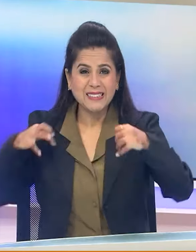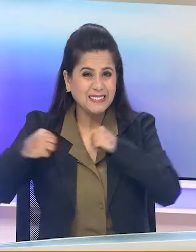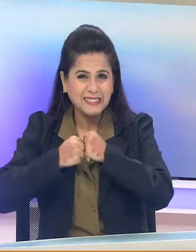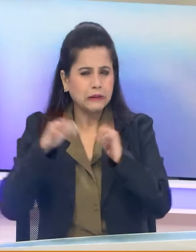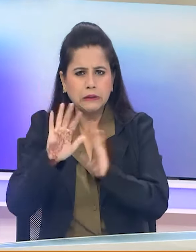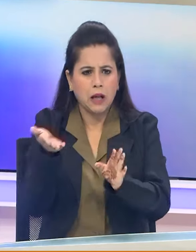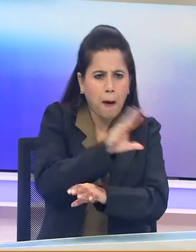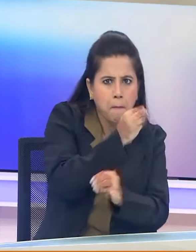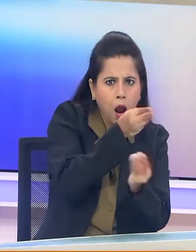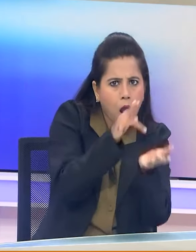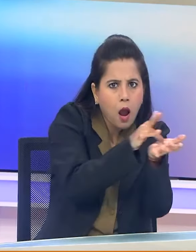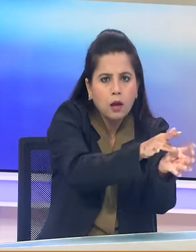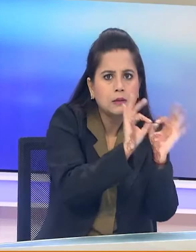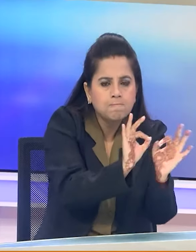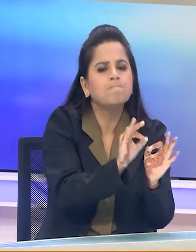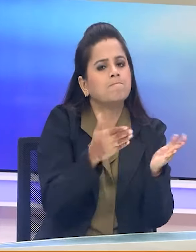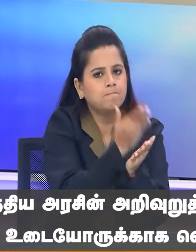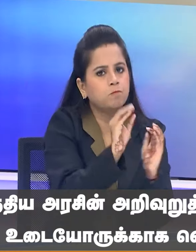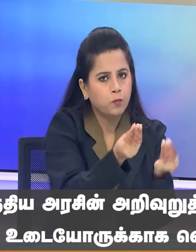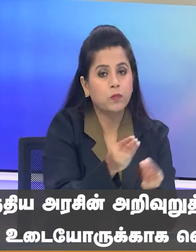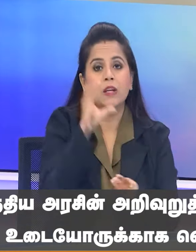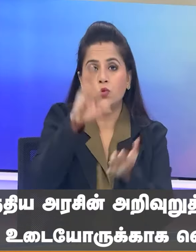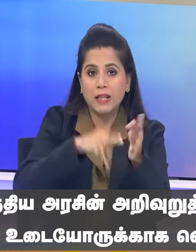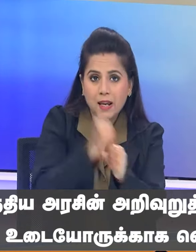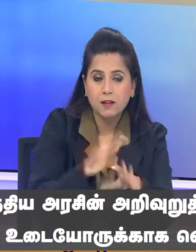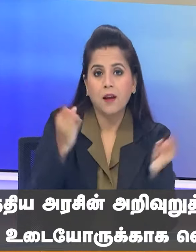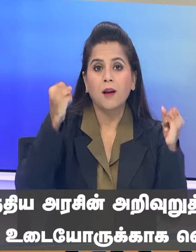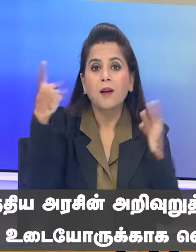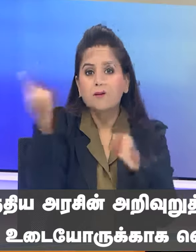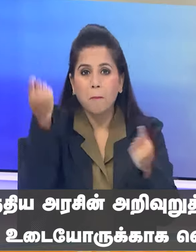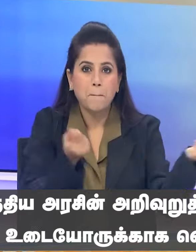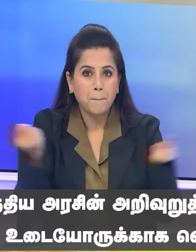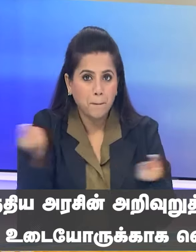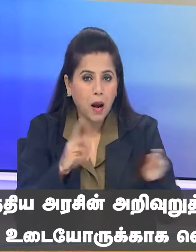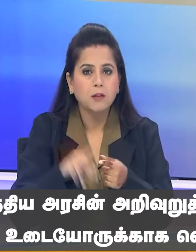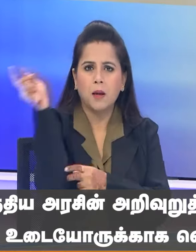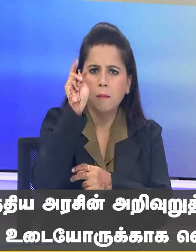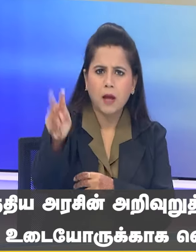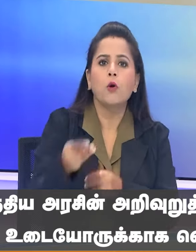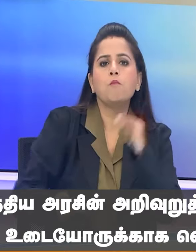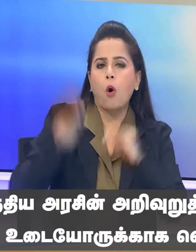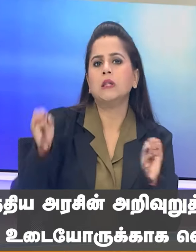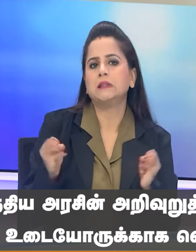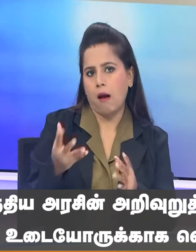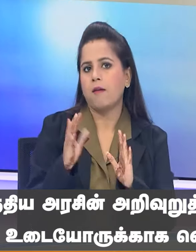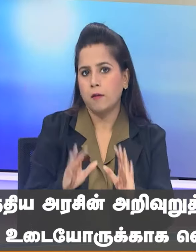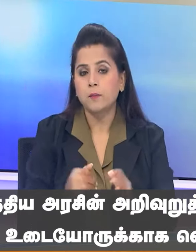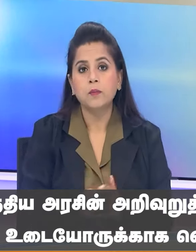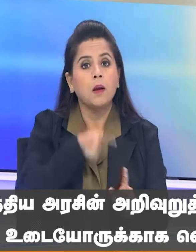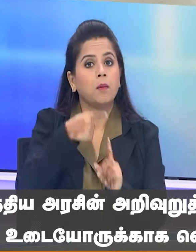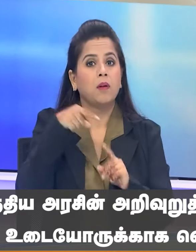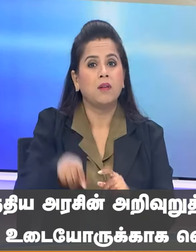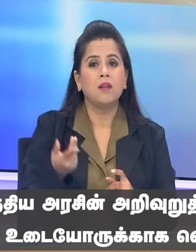आवा जाही करने की अपील की गई जबकि सीएनजी इलेक्ट्रिक बसों और मेट्रो की सर्विस को भी बढ़ाया जाएगा साथ ही